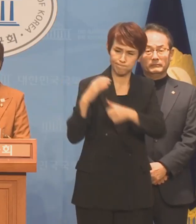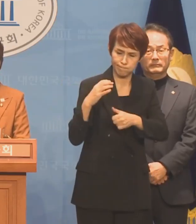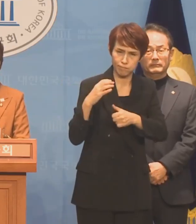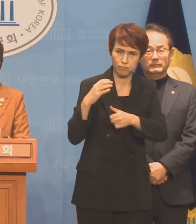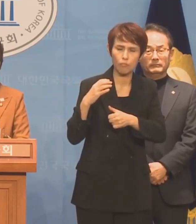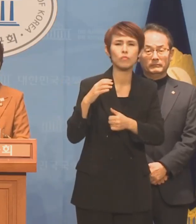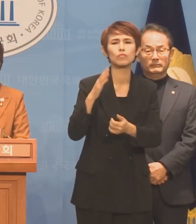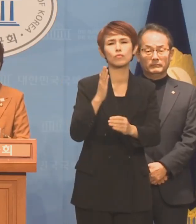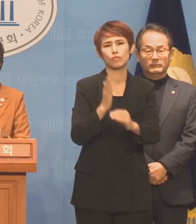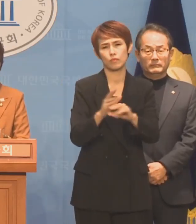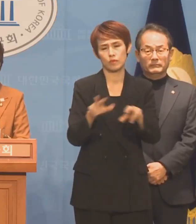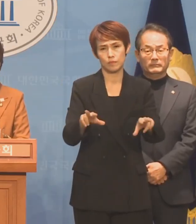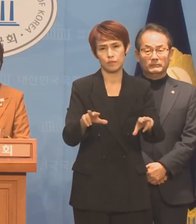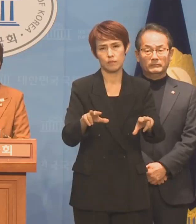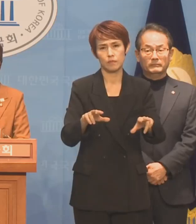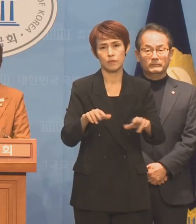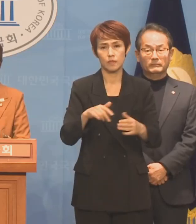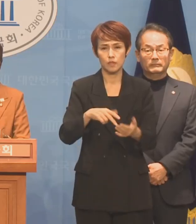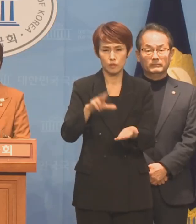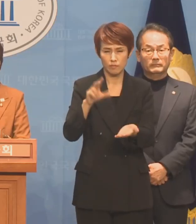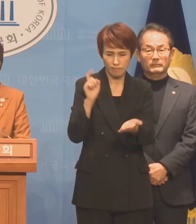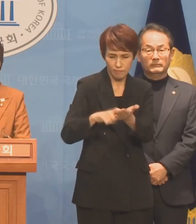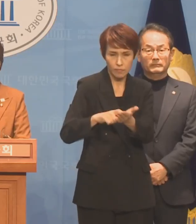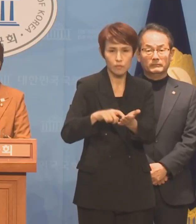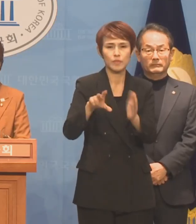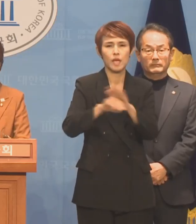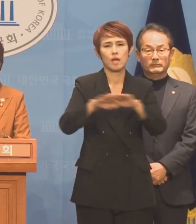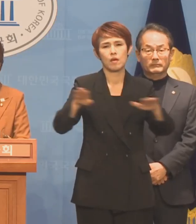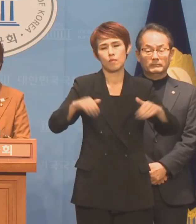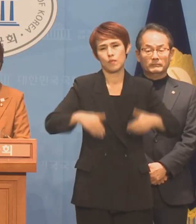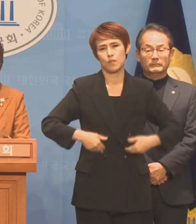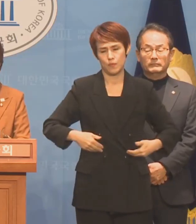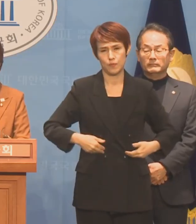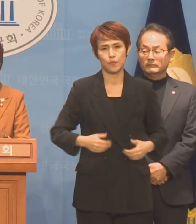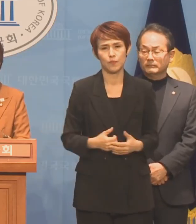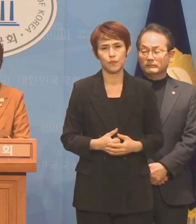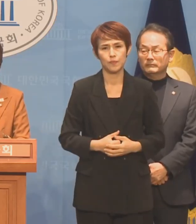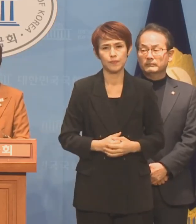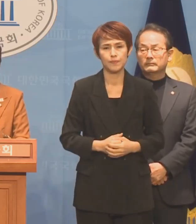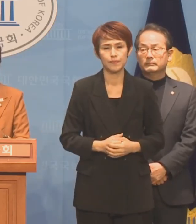있습니다. 시급한 대처가 필요한 위기 상황입니다.